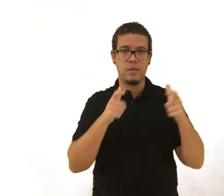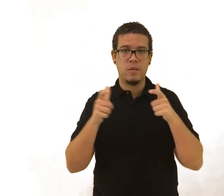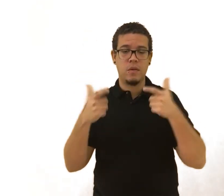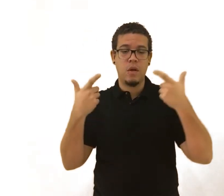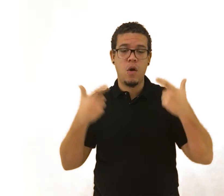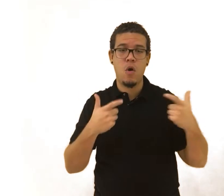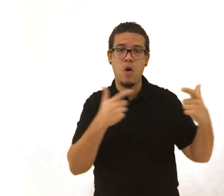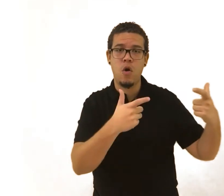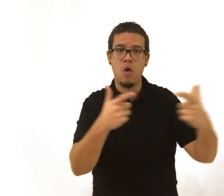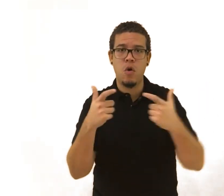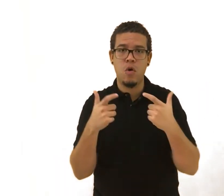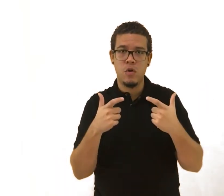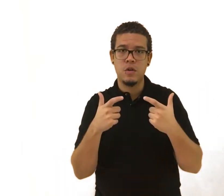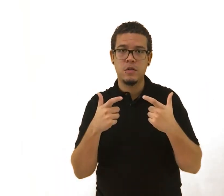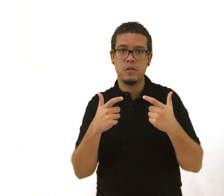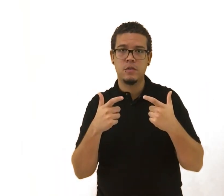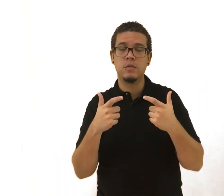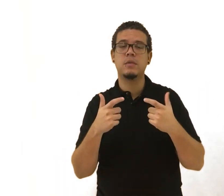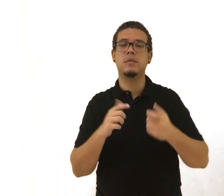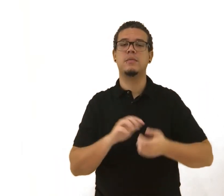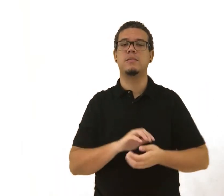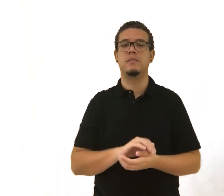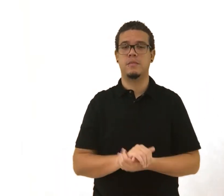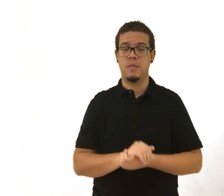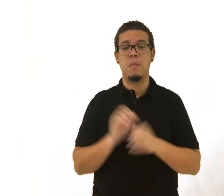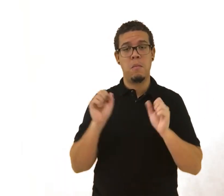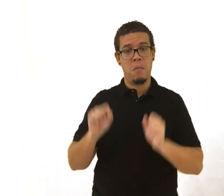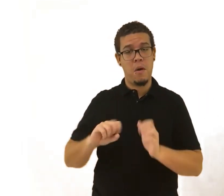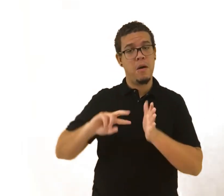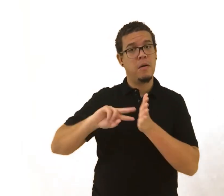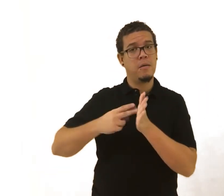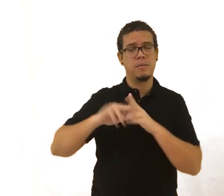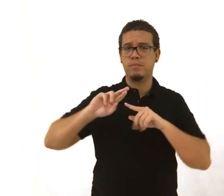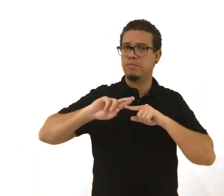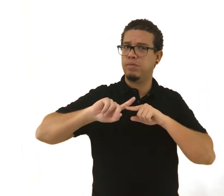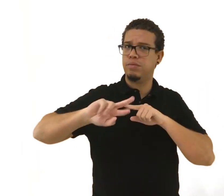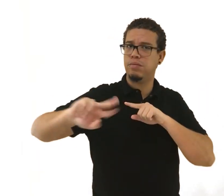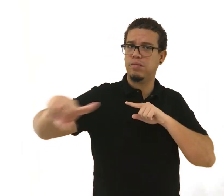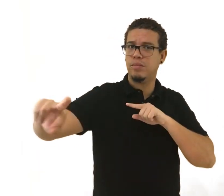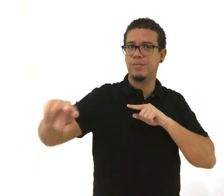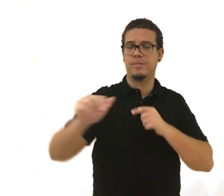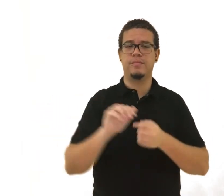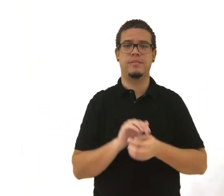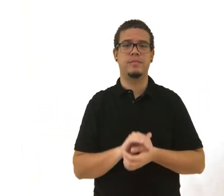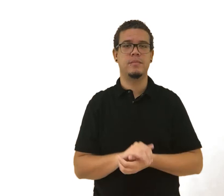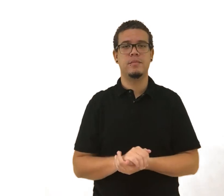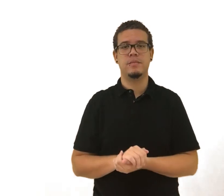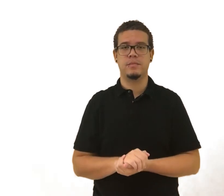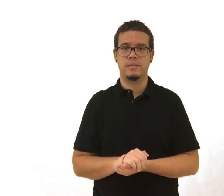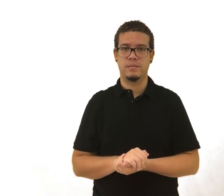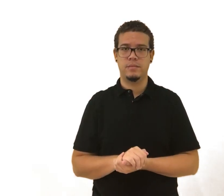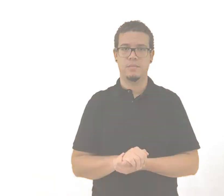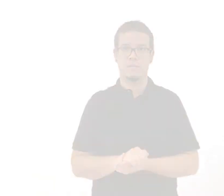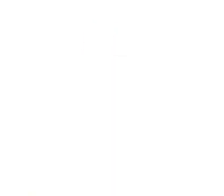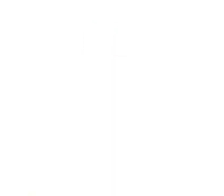Perceberam os tipos de localização? Dessa forma, eles produzem significados diferentes.